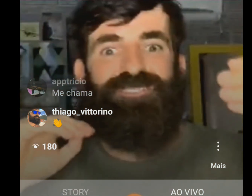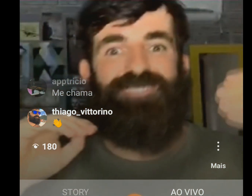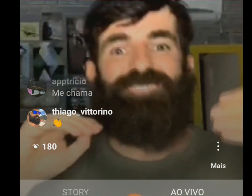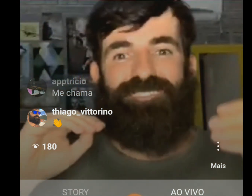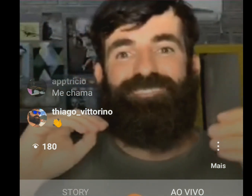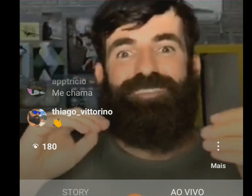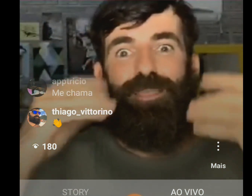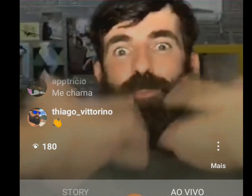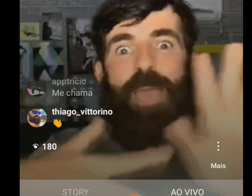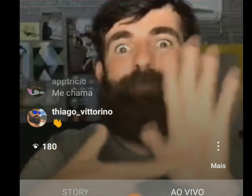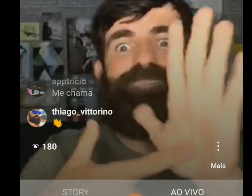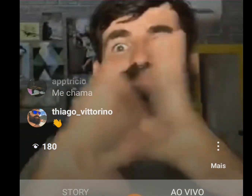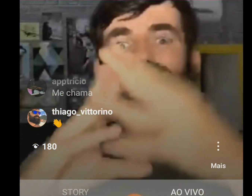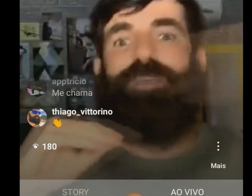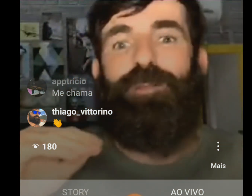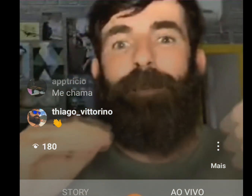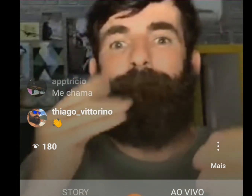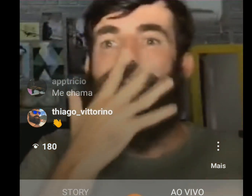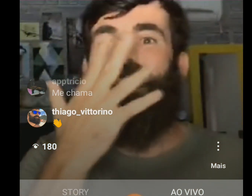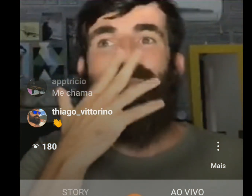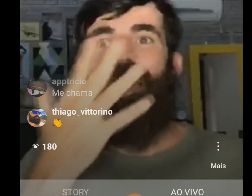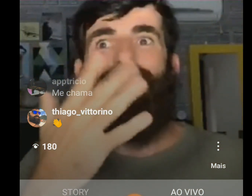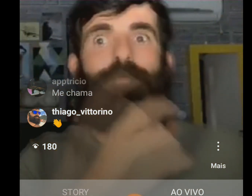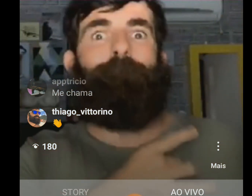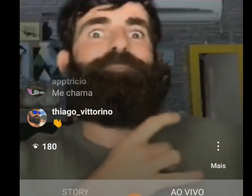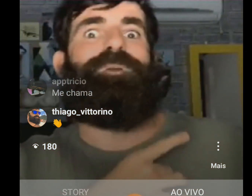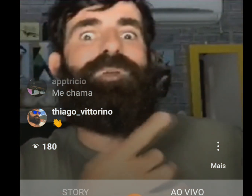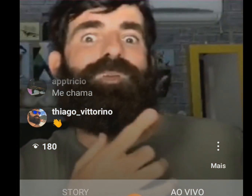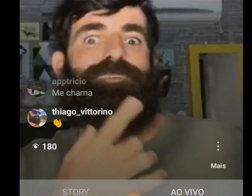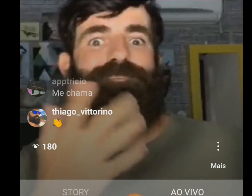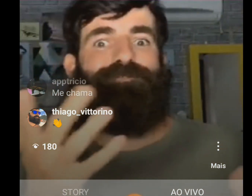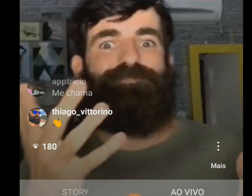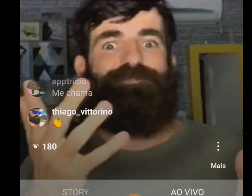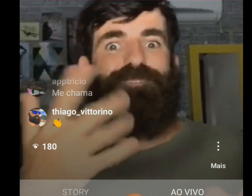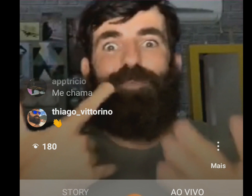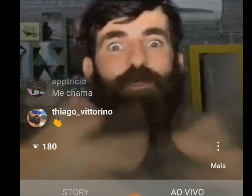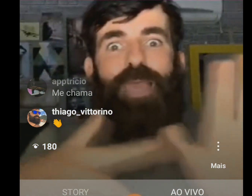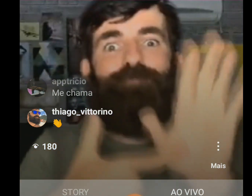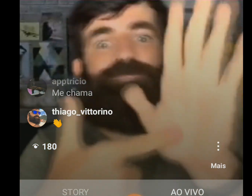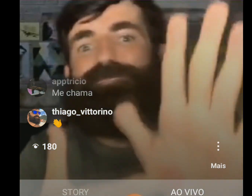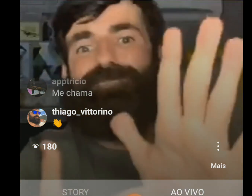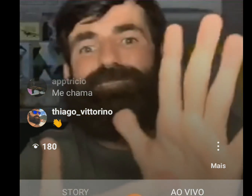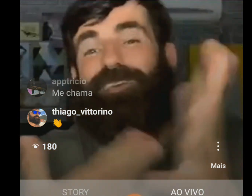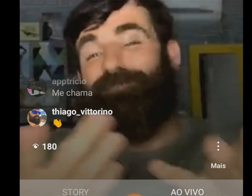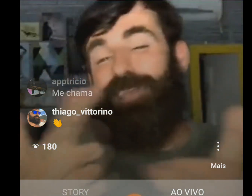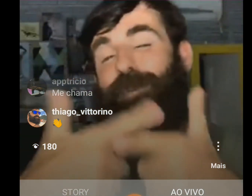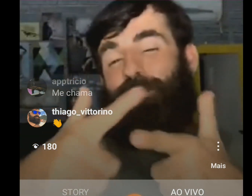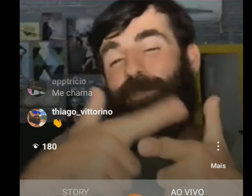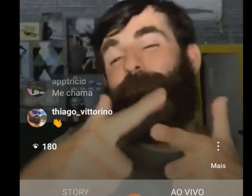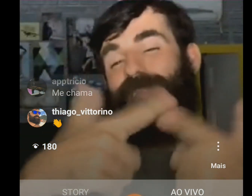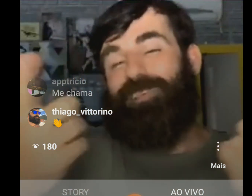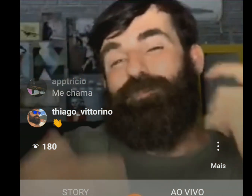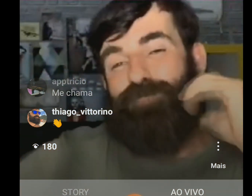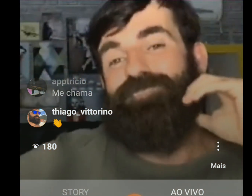vão saindo. Porque eu não posso mostrar tudo rapidamente, assim. Porque pode dar um medo, assim. Então, não posso, né, mostrar